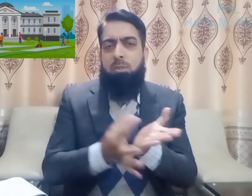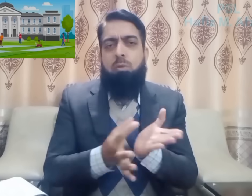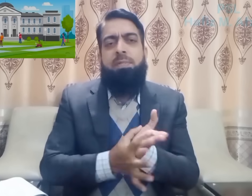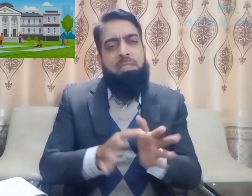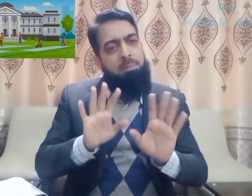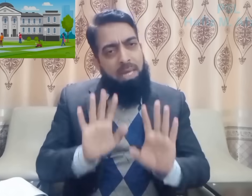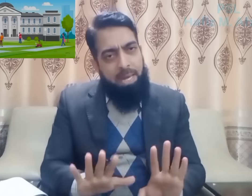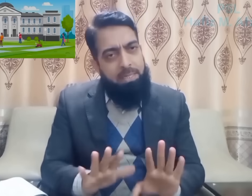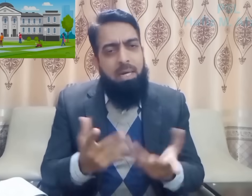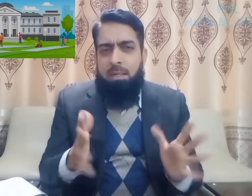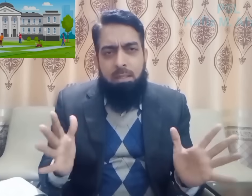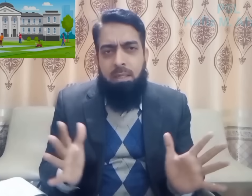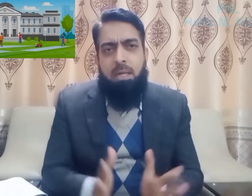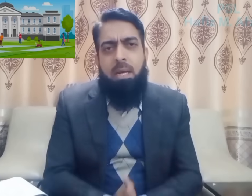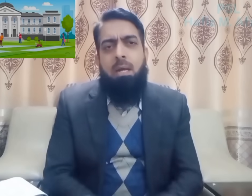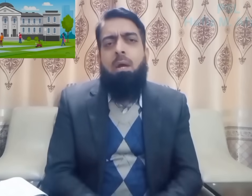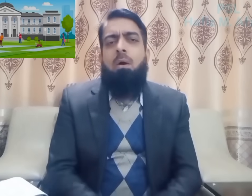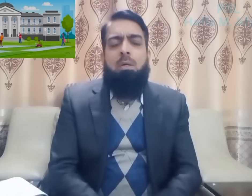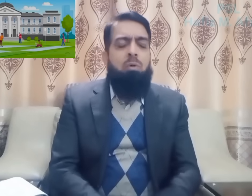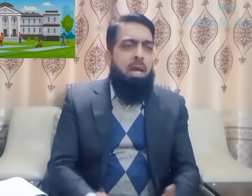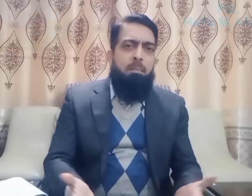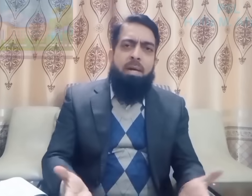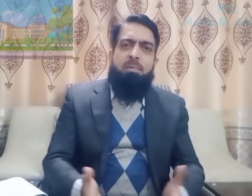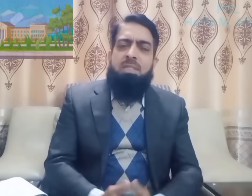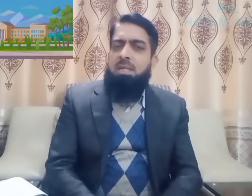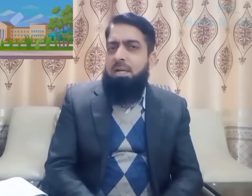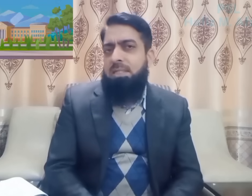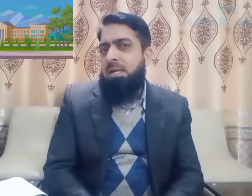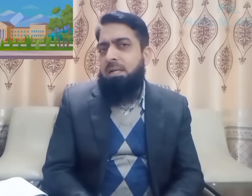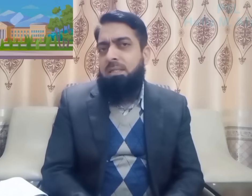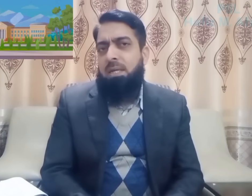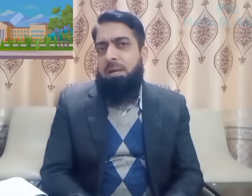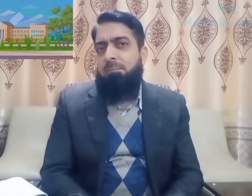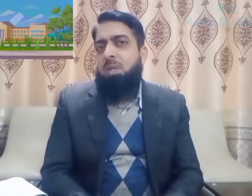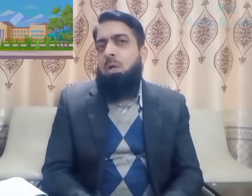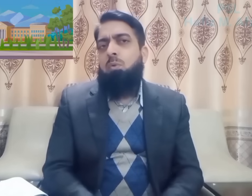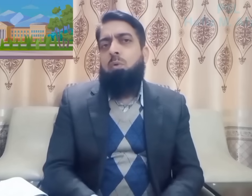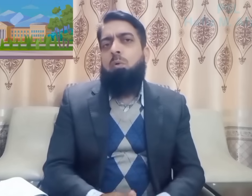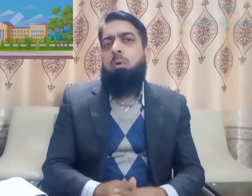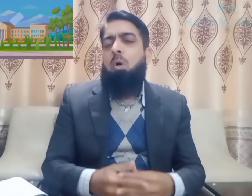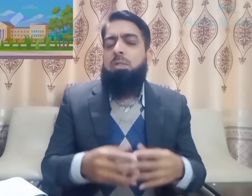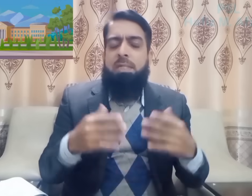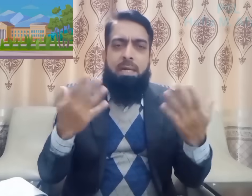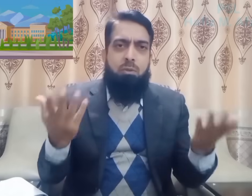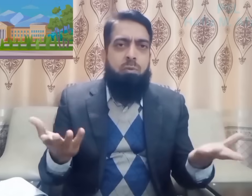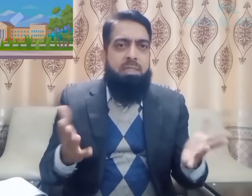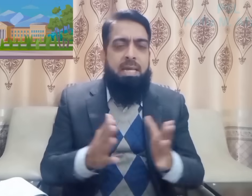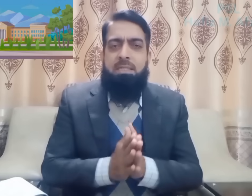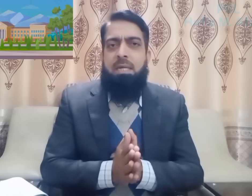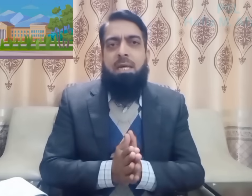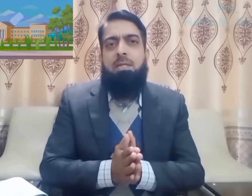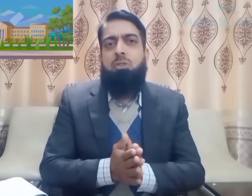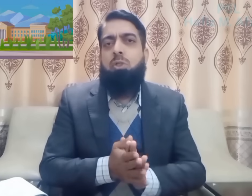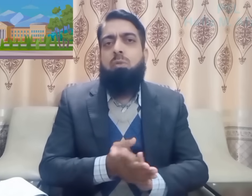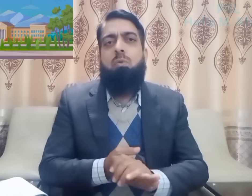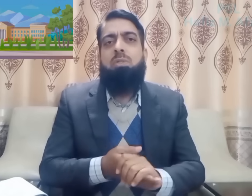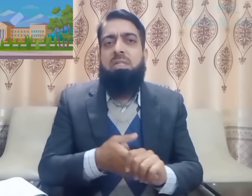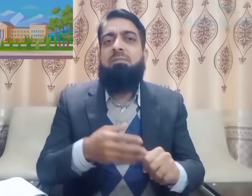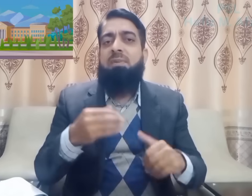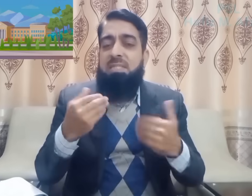बाद यूनिवर्सिटी भी है या नहीं है। क्योंकि हम एडमिशन्स हर साल करते हैं, तो बहुत सारे स्टूडेंट्स ऐसे हैं जिनको सिर्फ